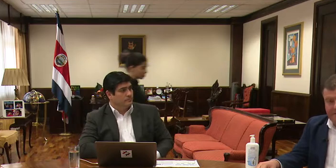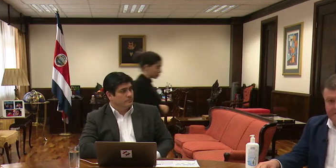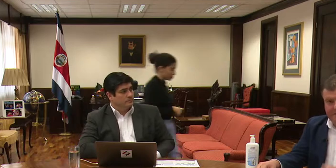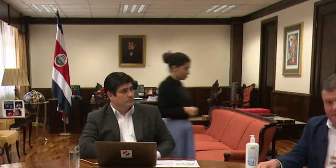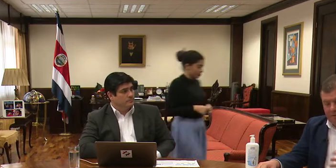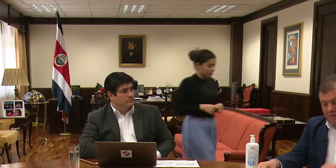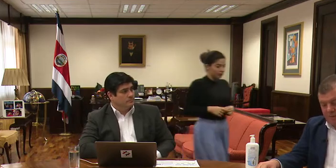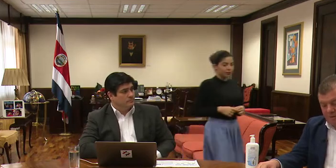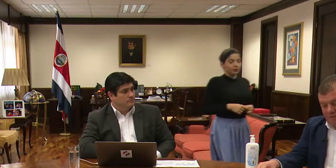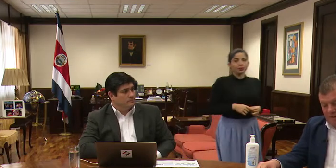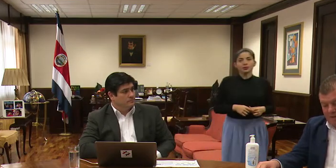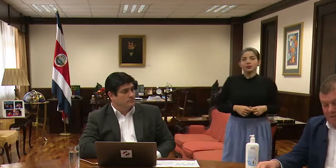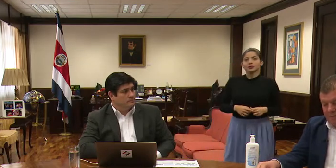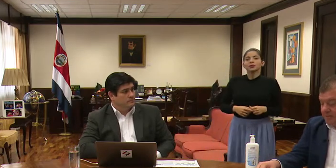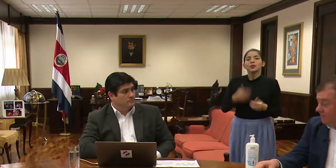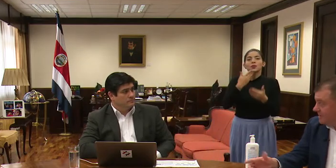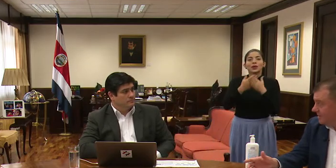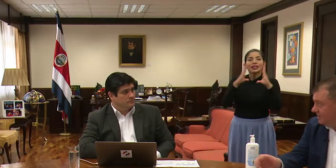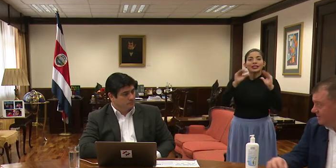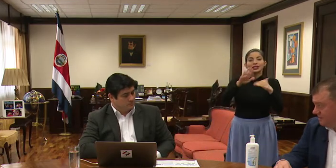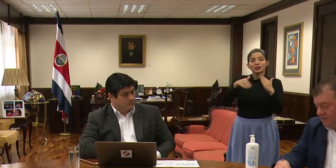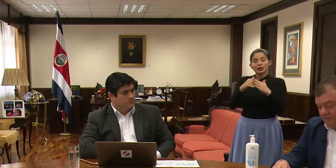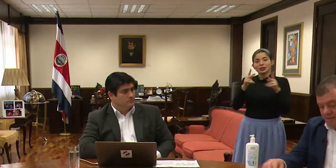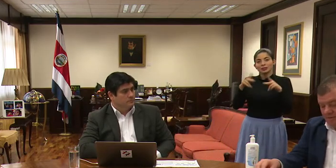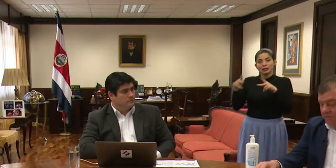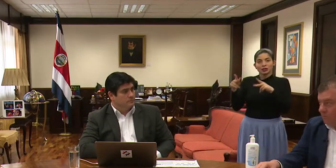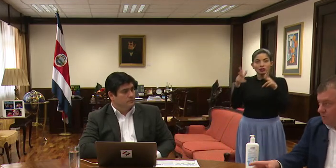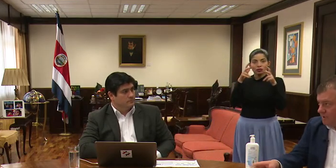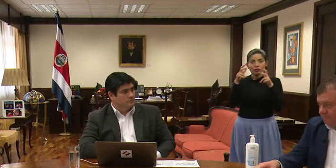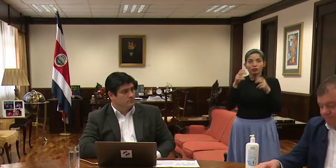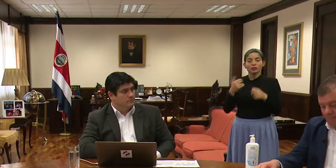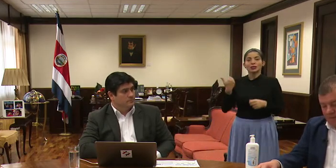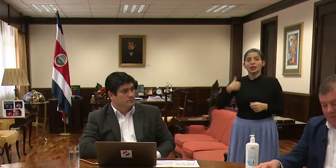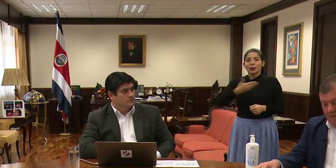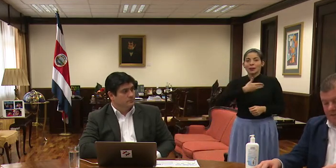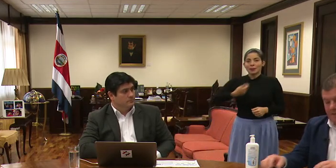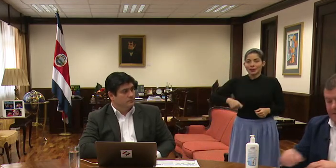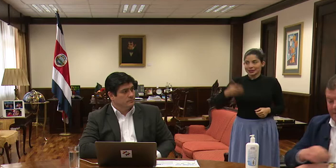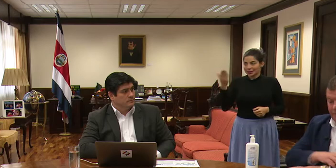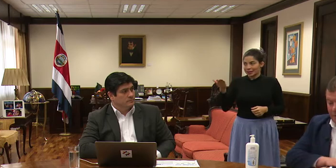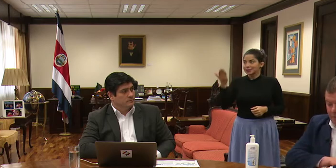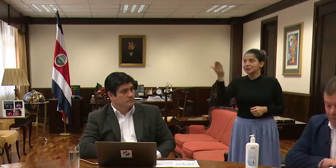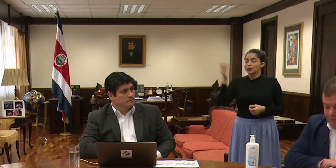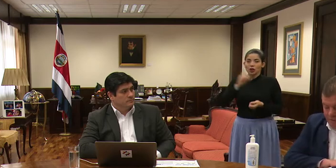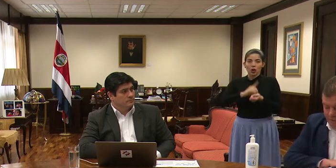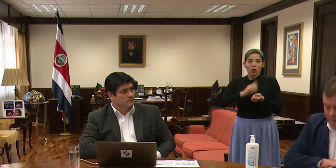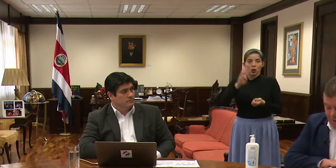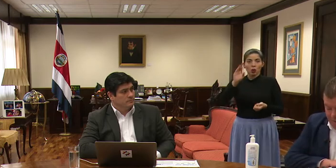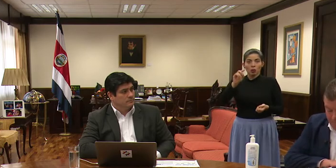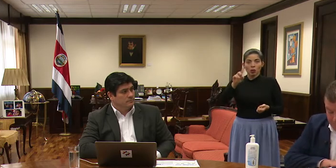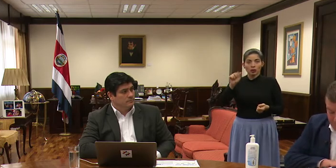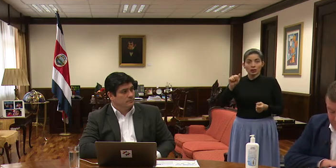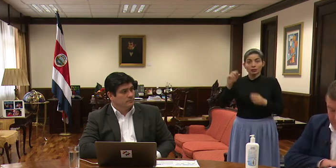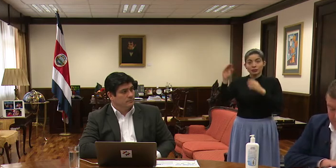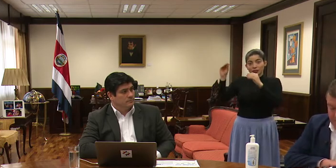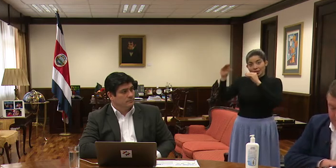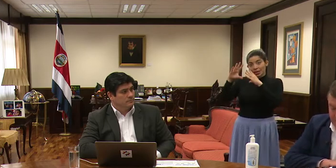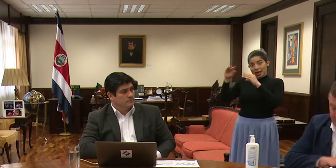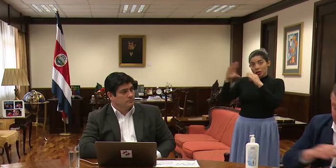Buenas tardes a todos los amigos oyentes. Doctor Bosa. Bueno, los datos al día de hoy,